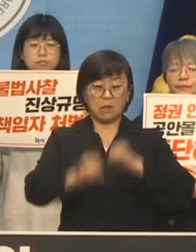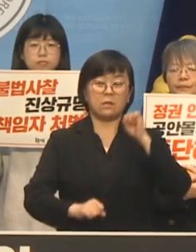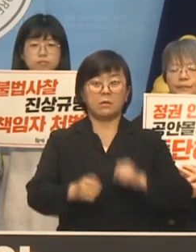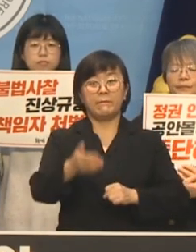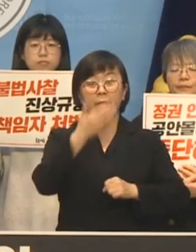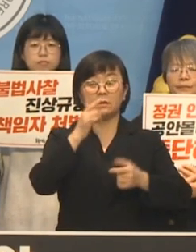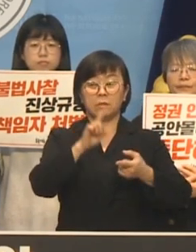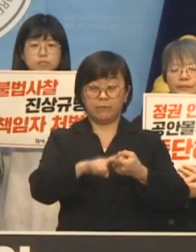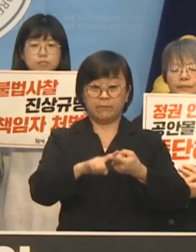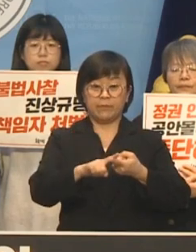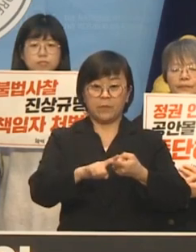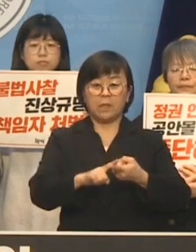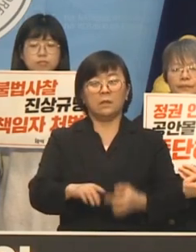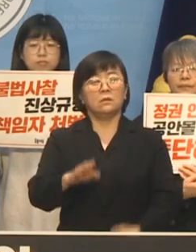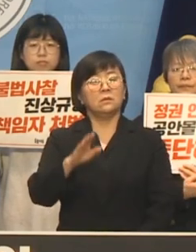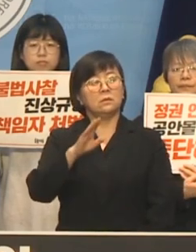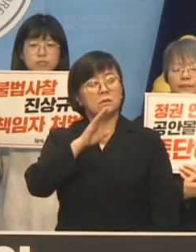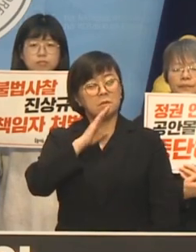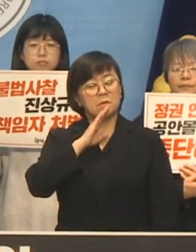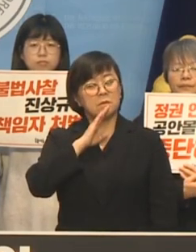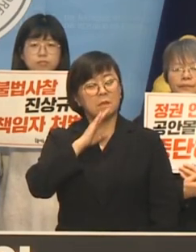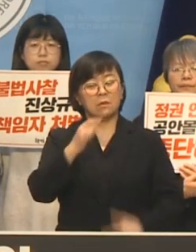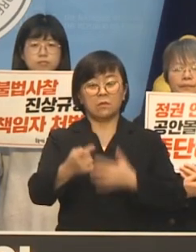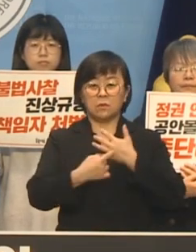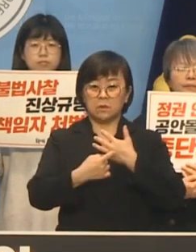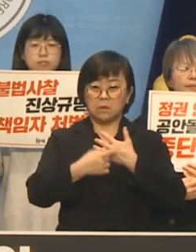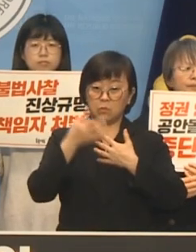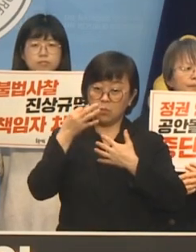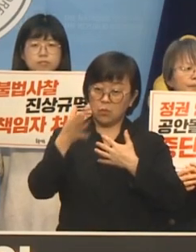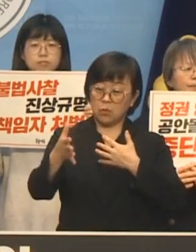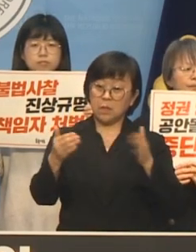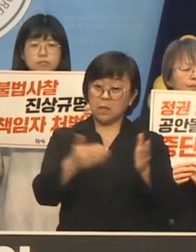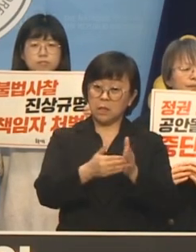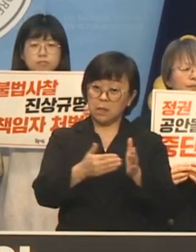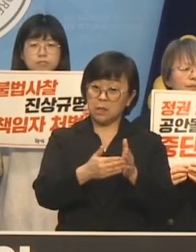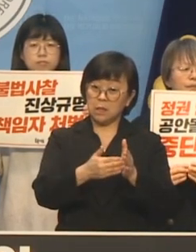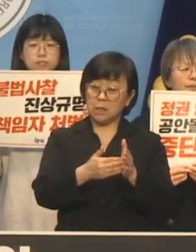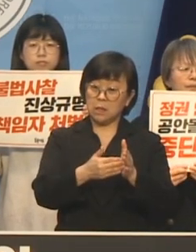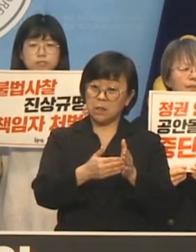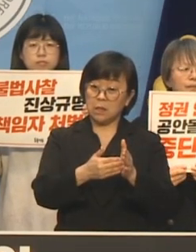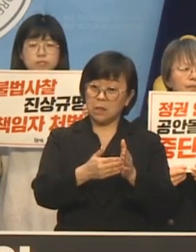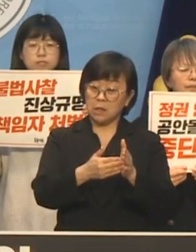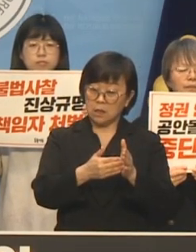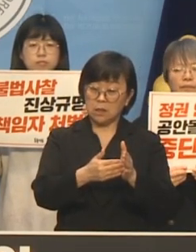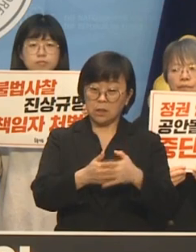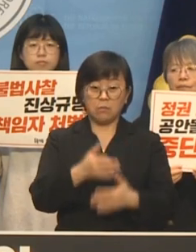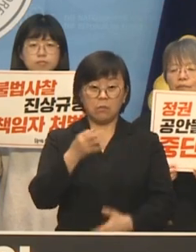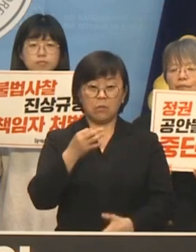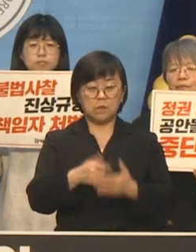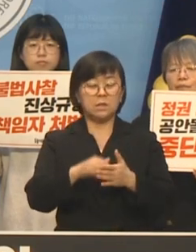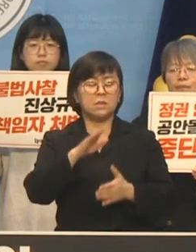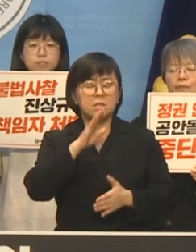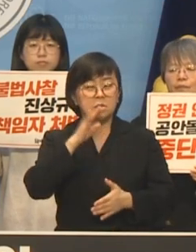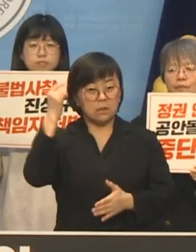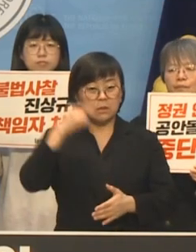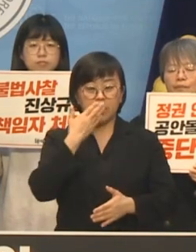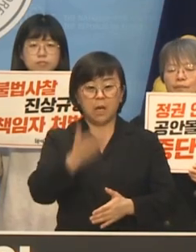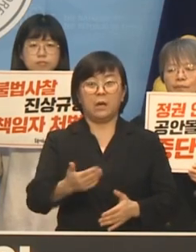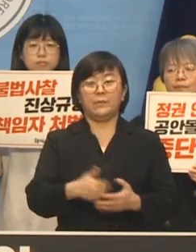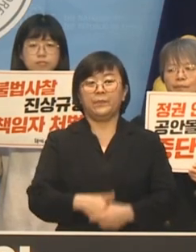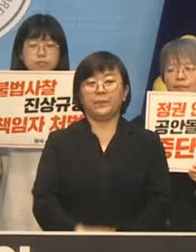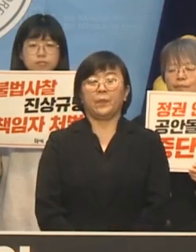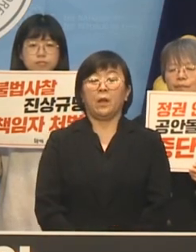입틀막이 과연 겉으로 보이는 그것만일까라는 것을 아주 생생하게 보여준 사례가 아닐까 합니다.